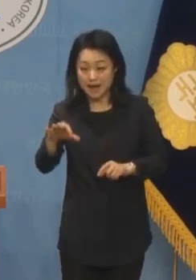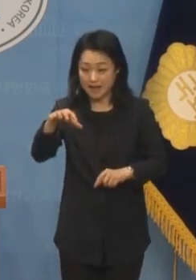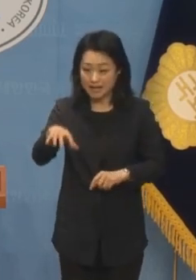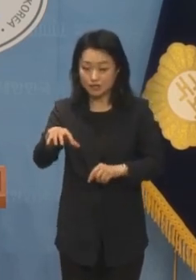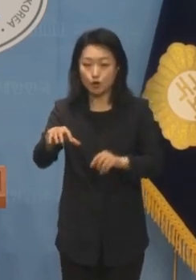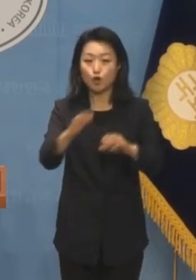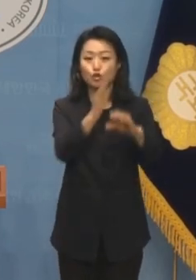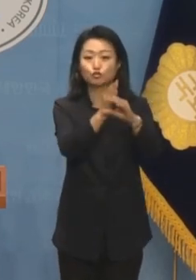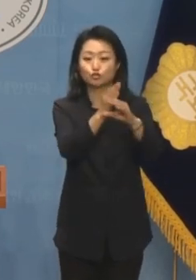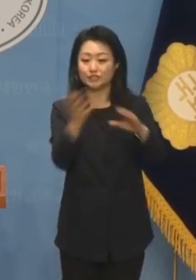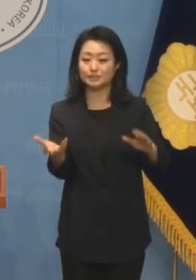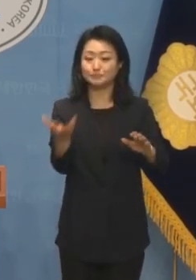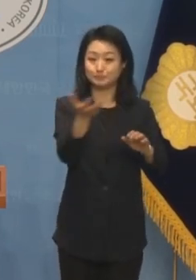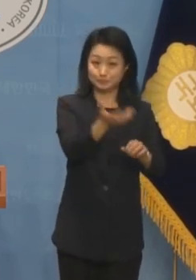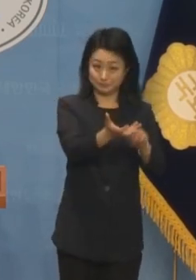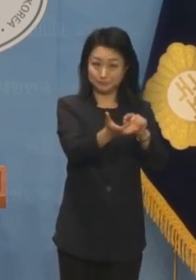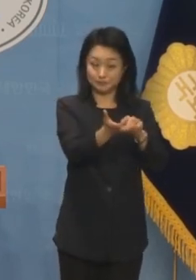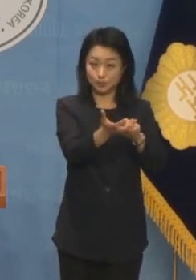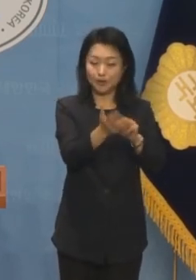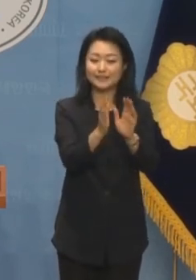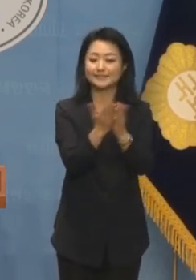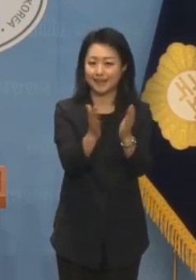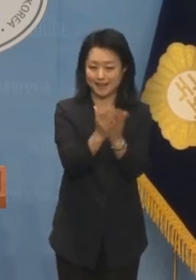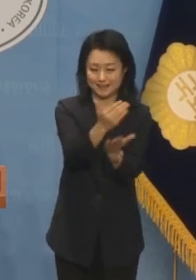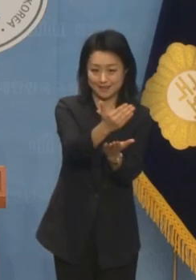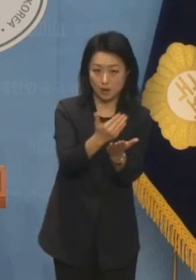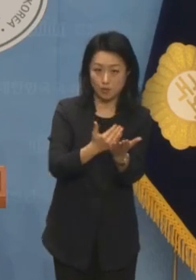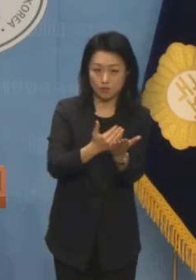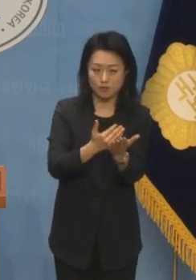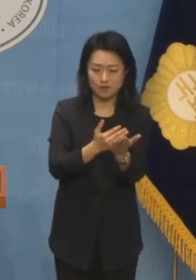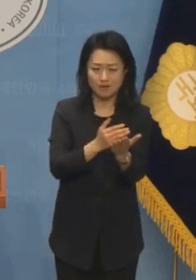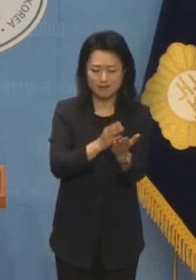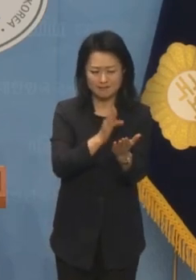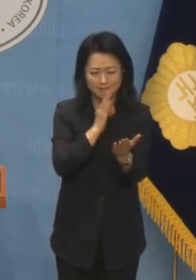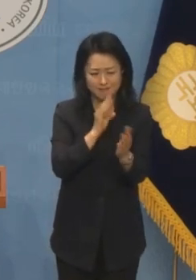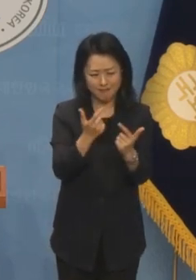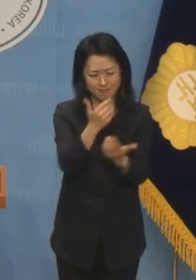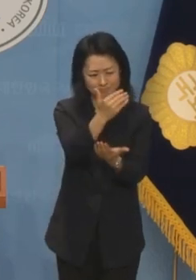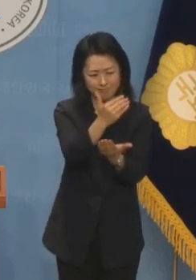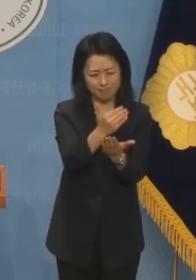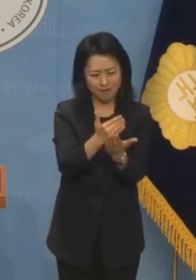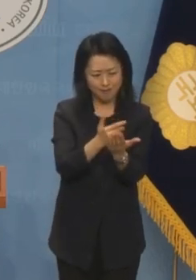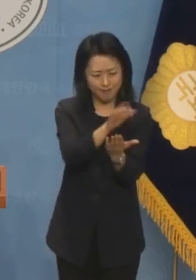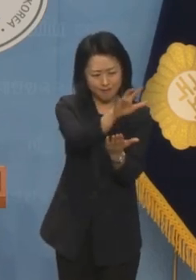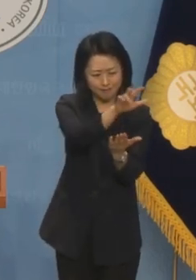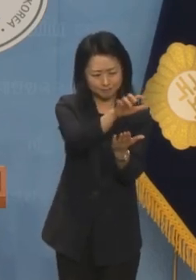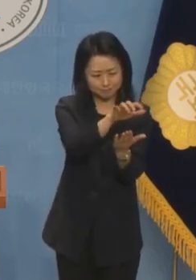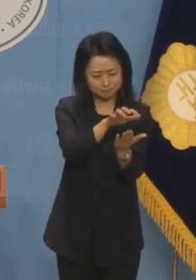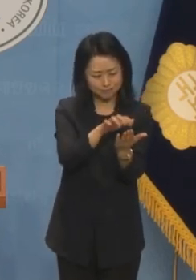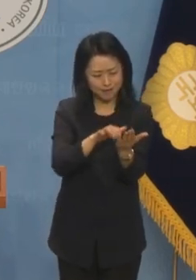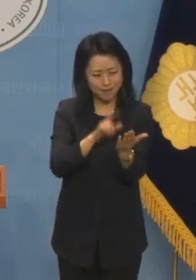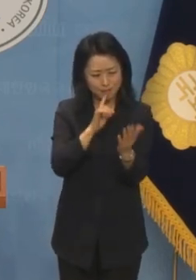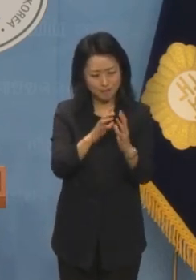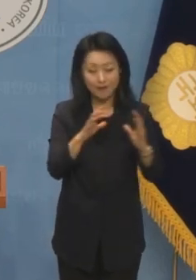주장들과 사실과 전혀 다른 얘기들을 언급하며 논란의 중심이 되고 있습니다.